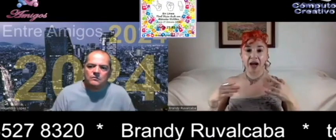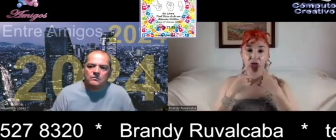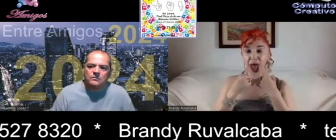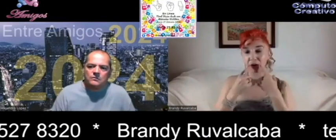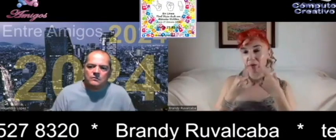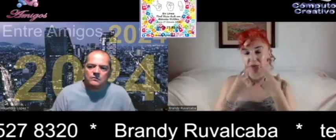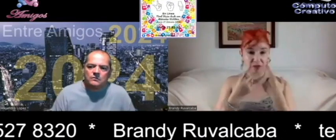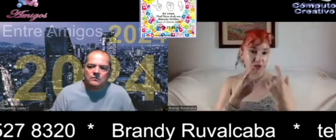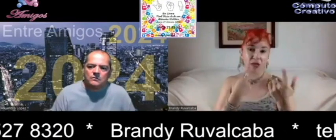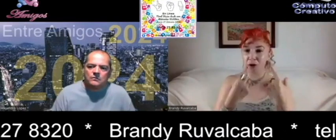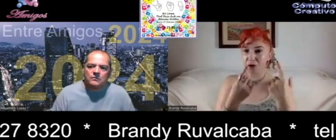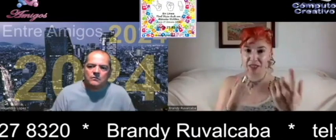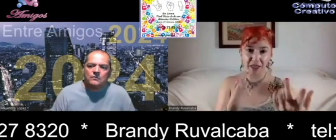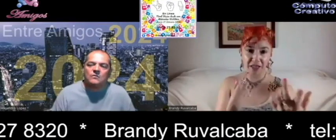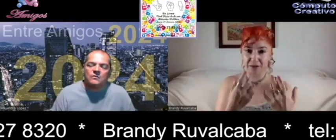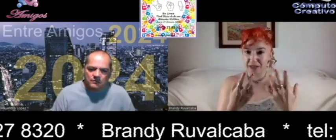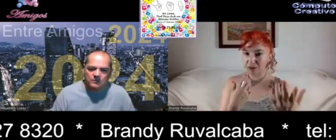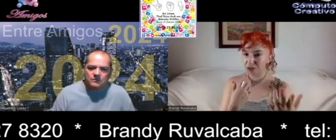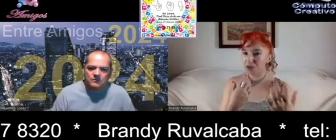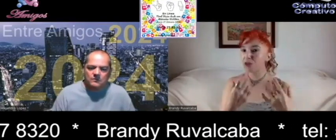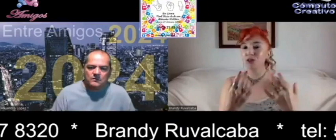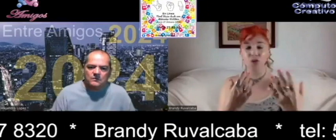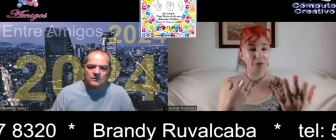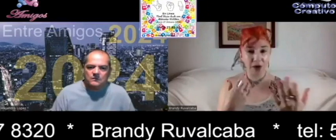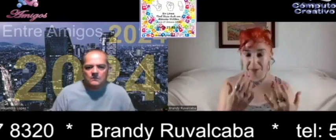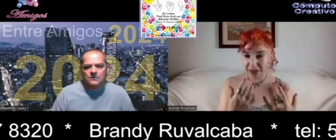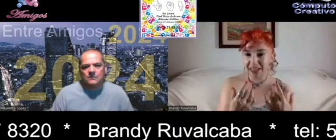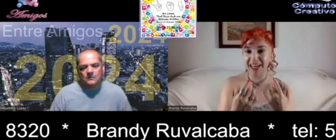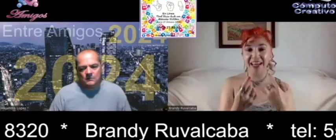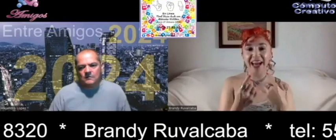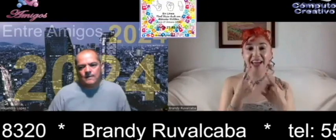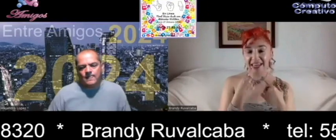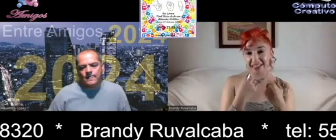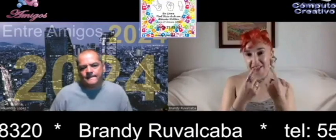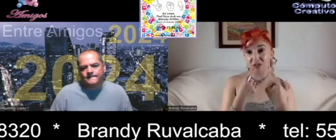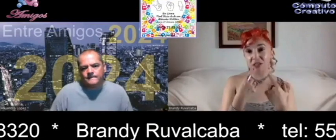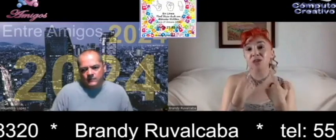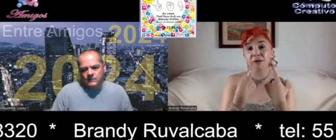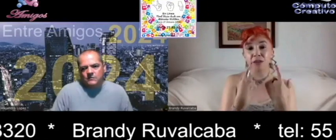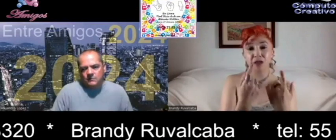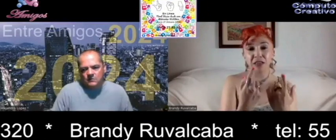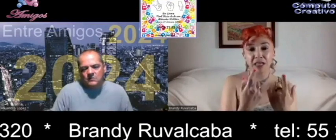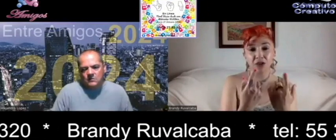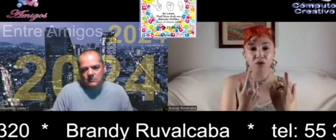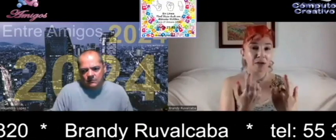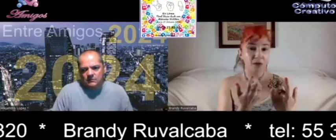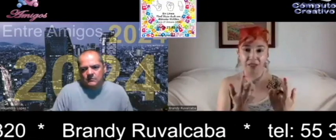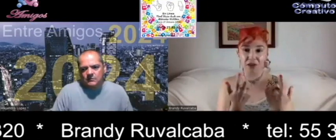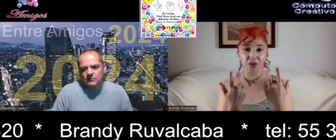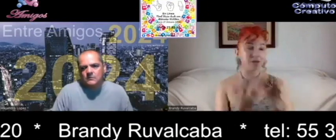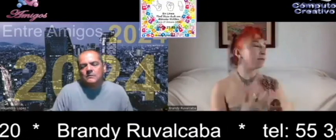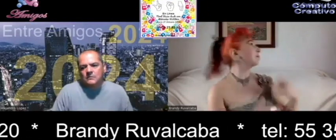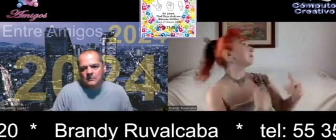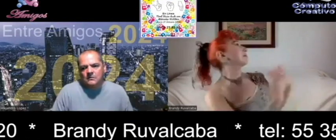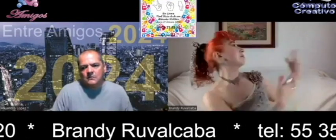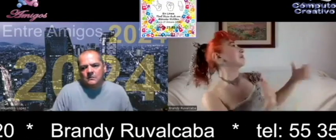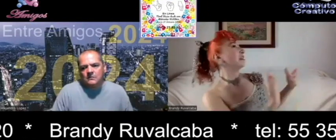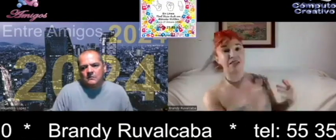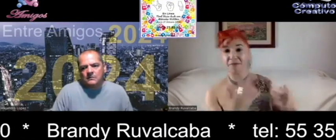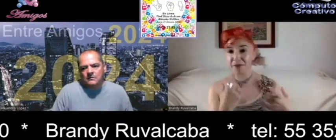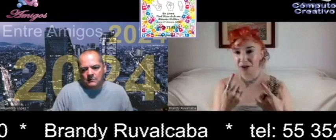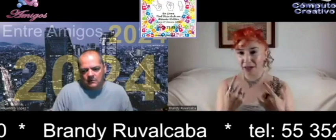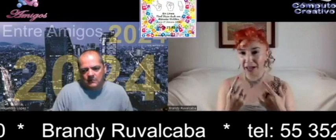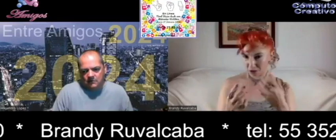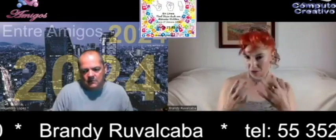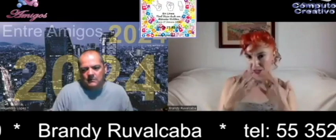cuando yo hablo, yo te veo a ti directamente a los ojos o veo la pantalla y te estoy hablando a ti, no me volteo y